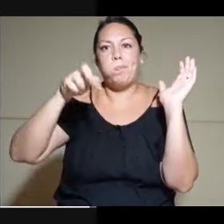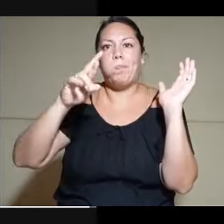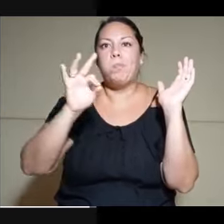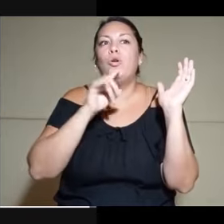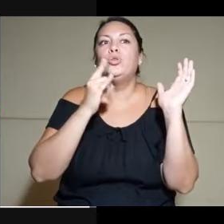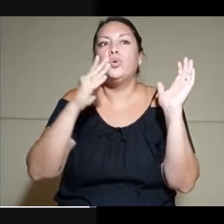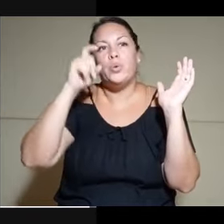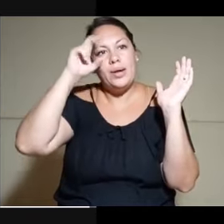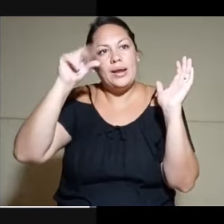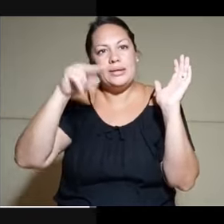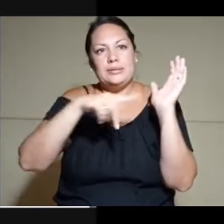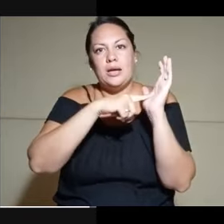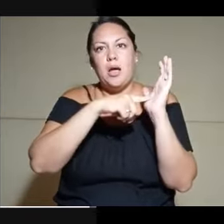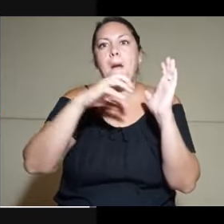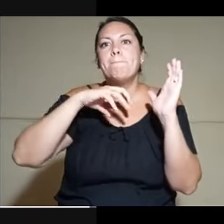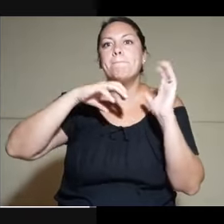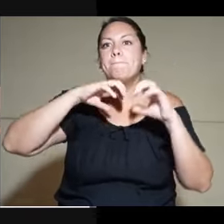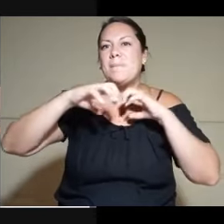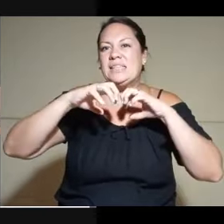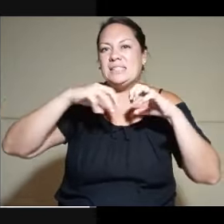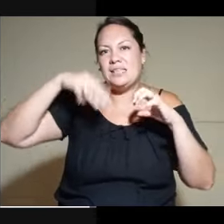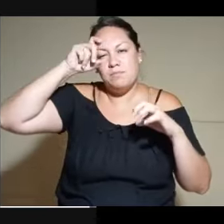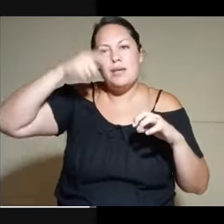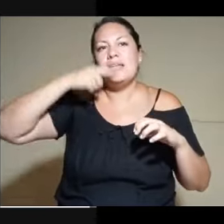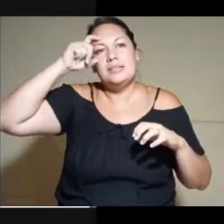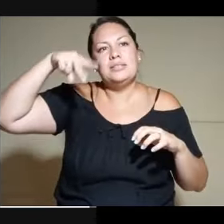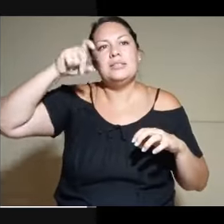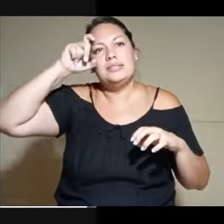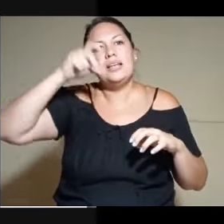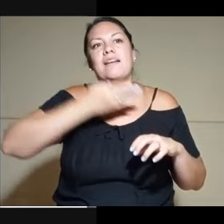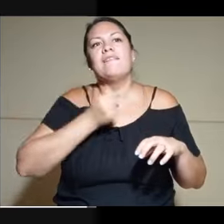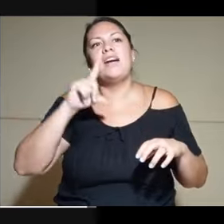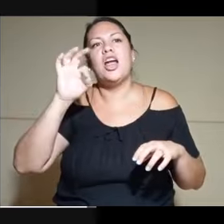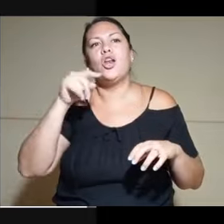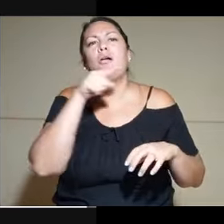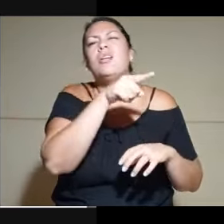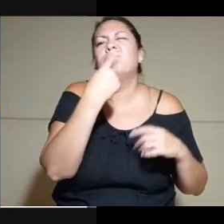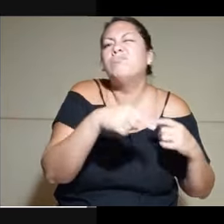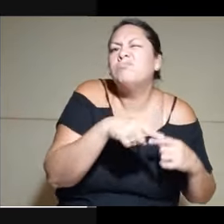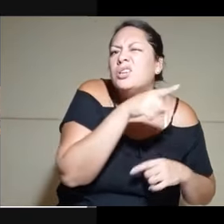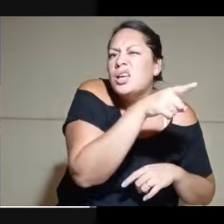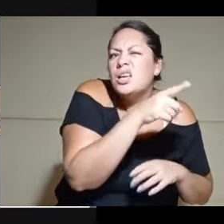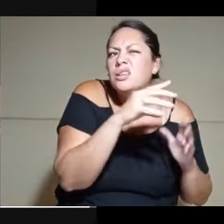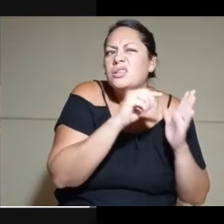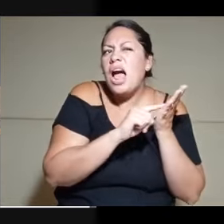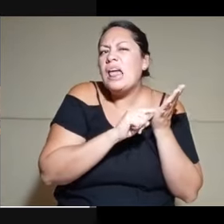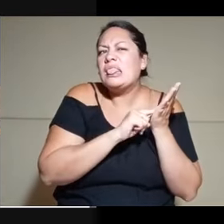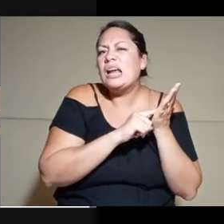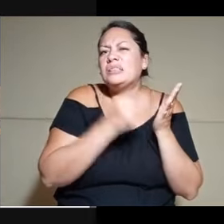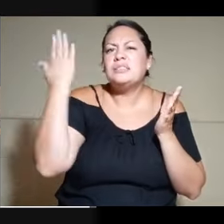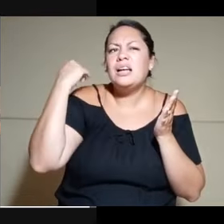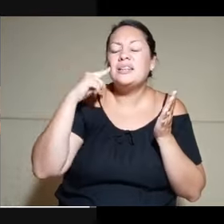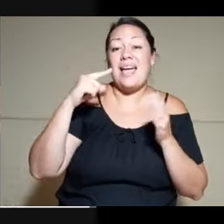Fíjense acá ¿Lo ven? qué hay. Sí, Sí, profe. se ve que Ese es el tronco. Fíjense acá atrás que hay. Cerebelo, entonces. Si